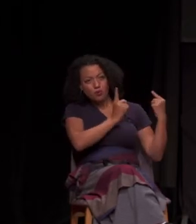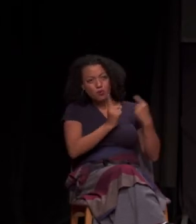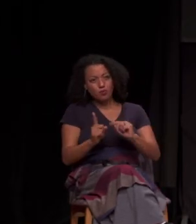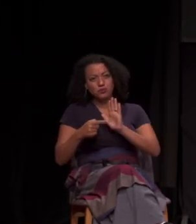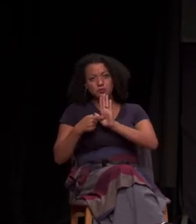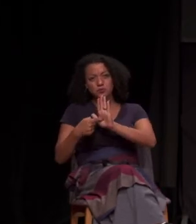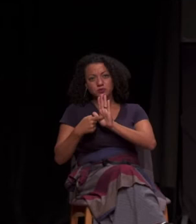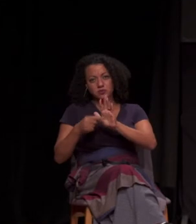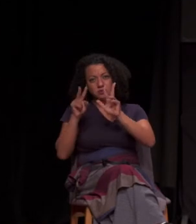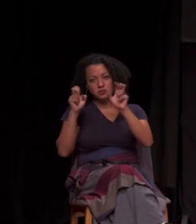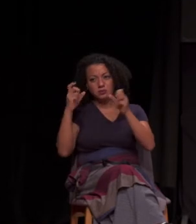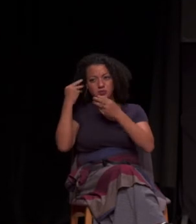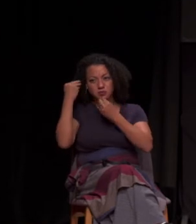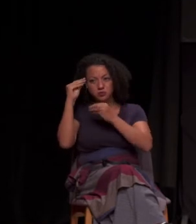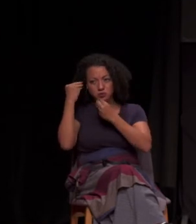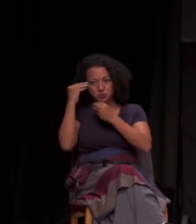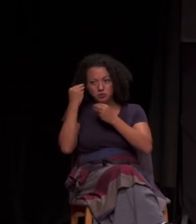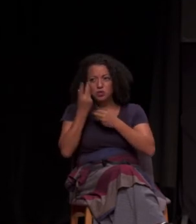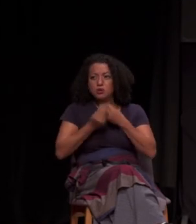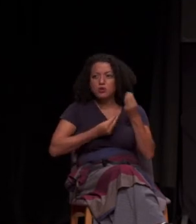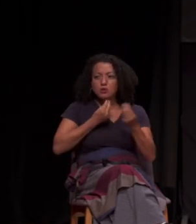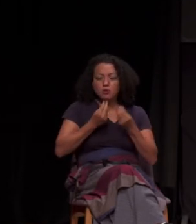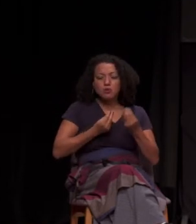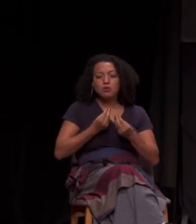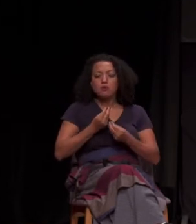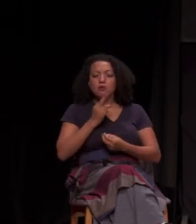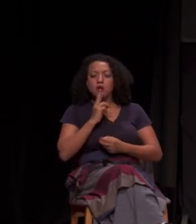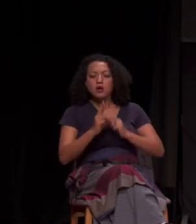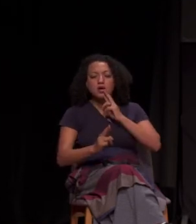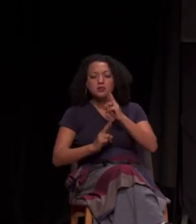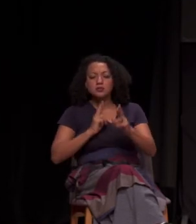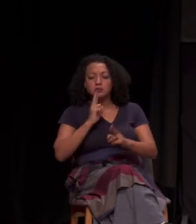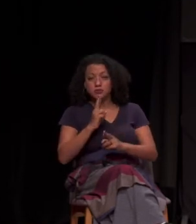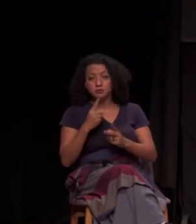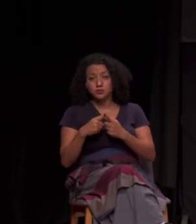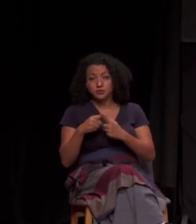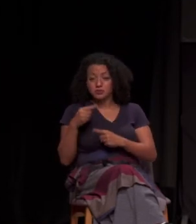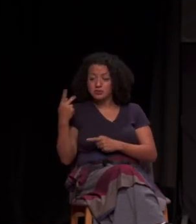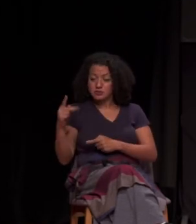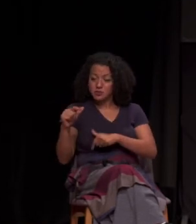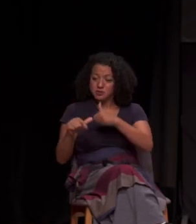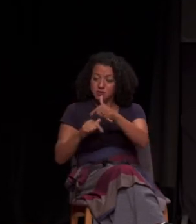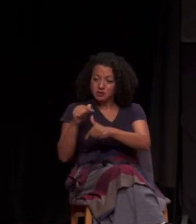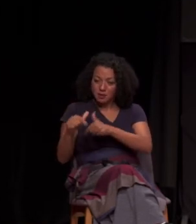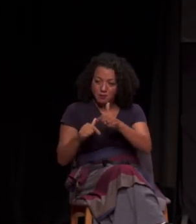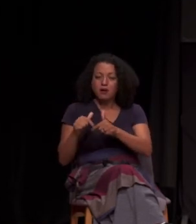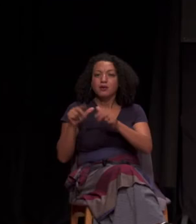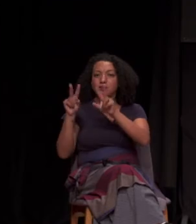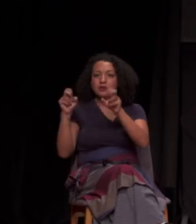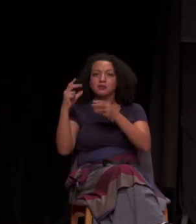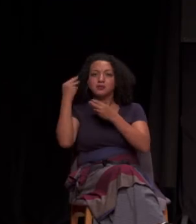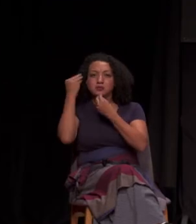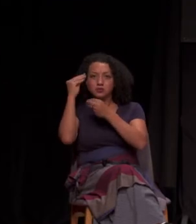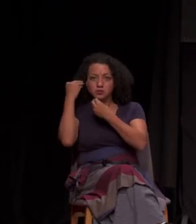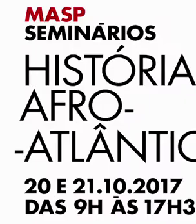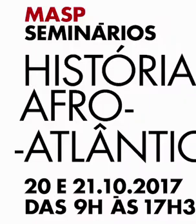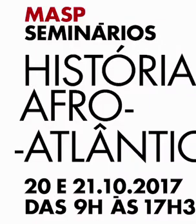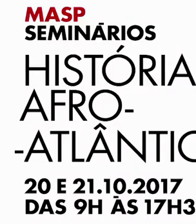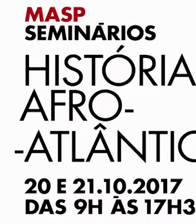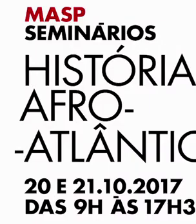abordam sexualidade. Como são as respostas do público aos trabalhos que você apresentou e que abordam sexualidade e gênero?